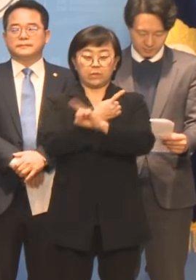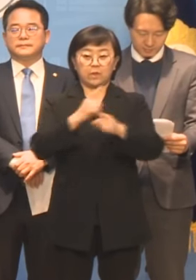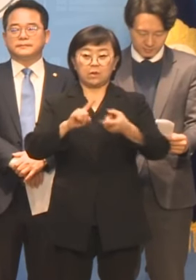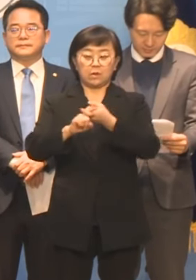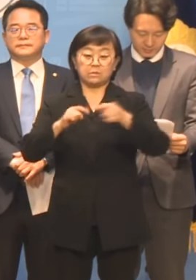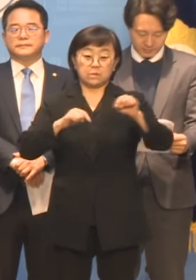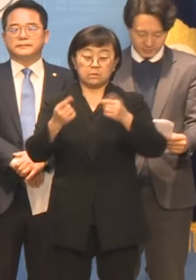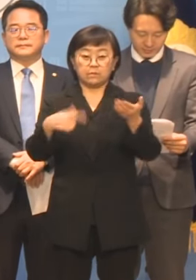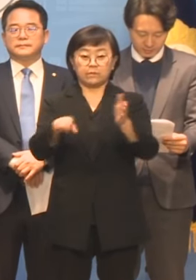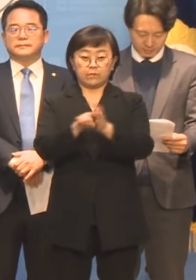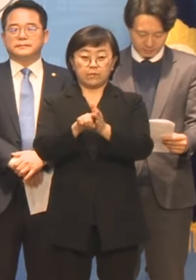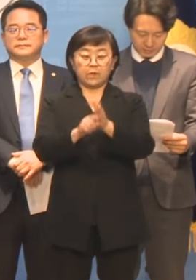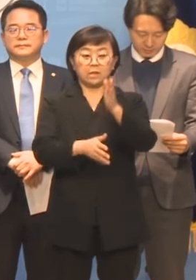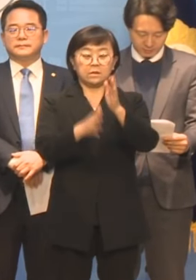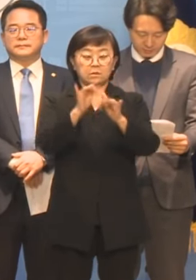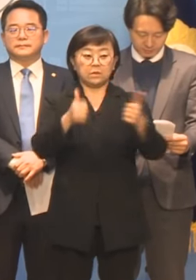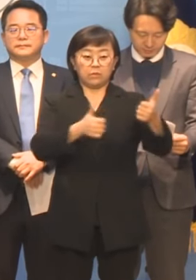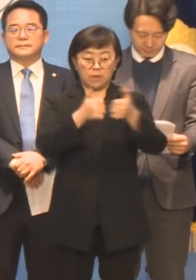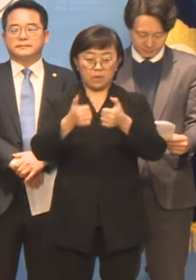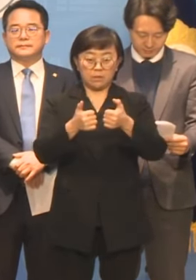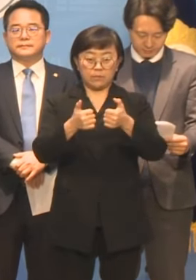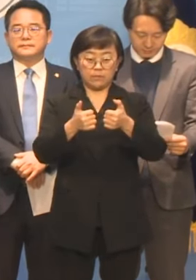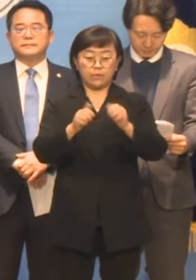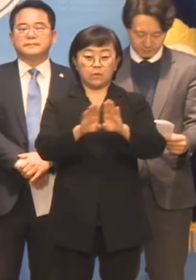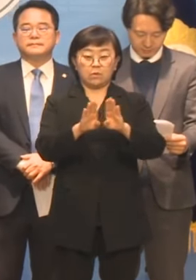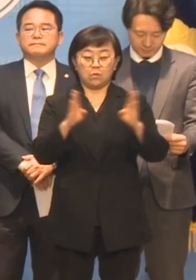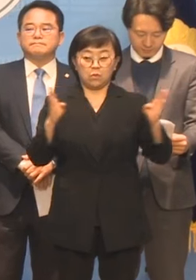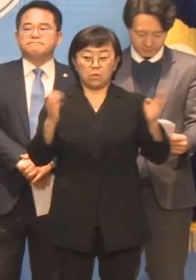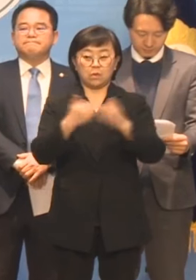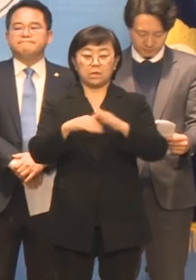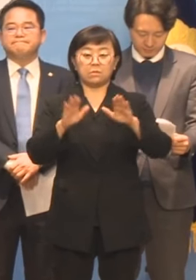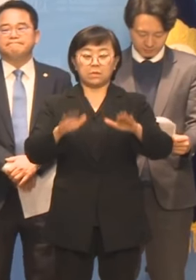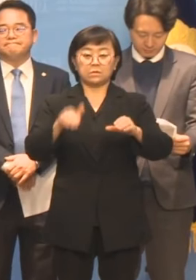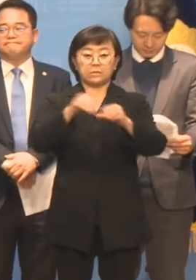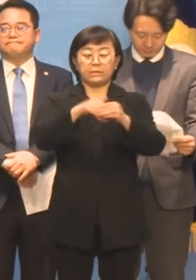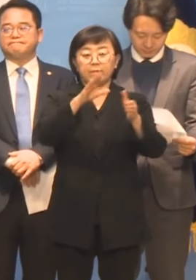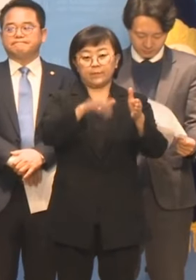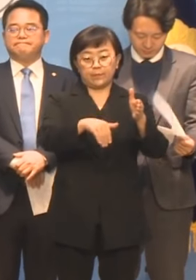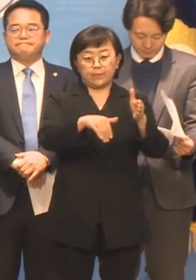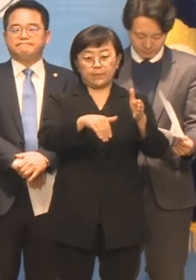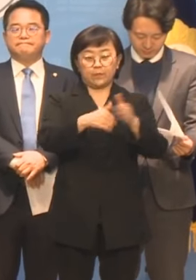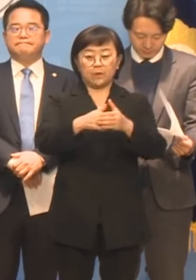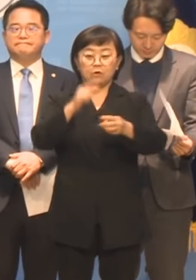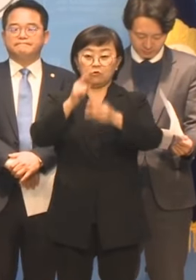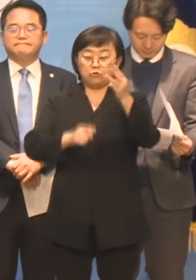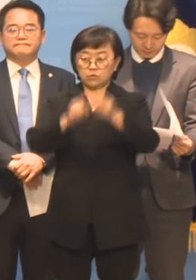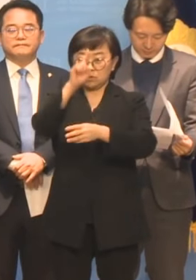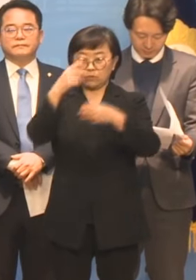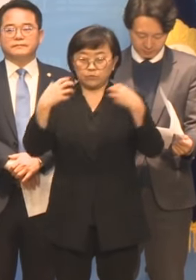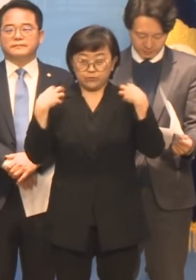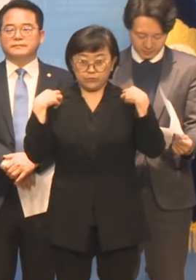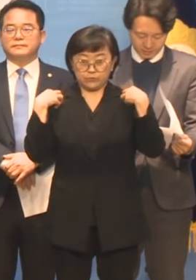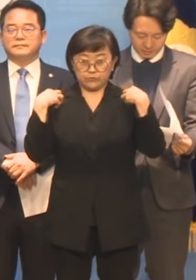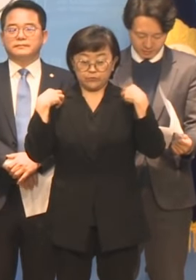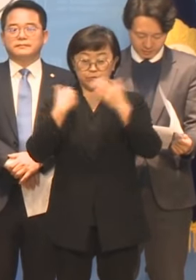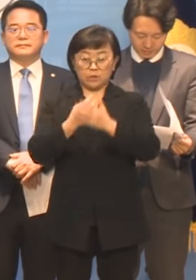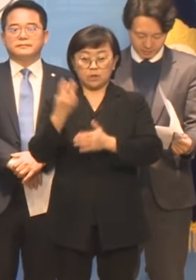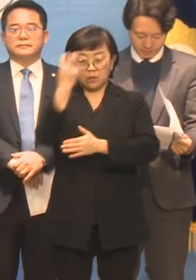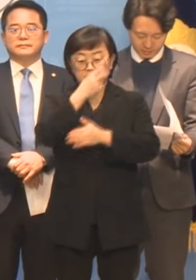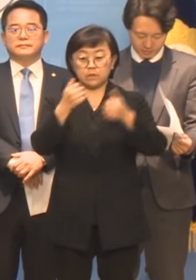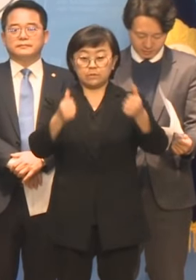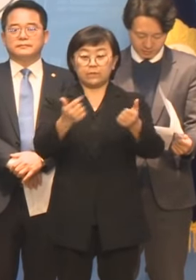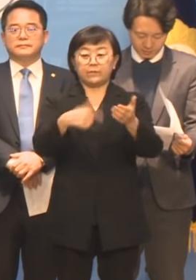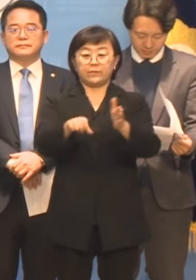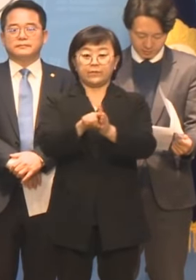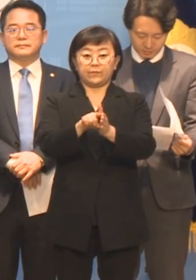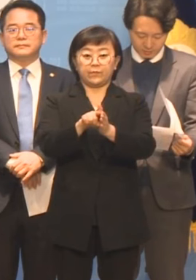연합정치를 위한 시민회의를 발족하고 이번 총선에서 윤석열 정부 견제 심판을